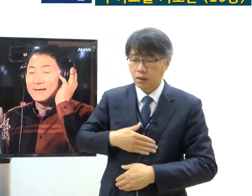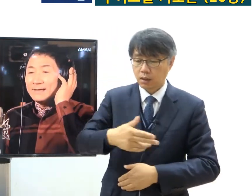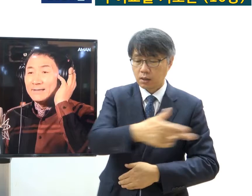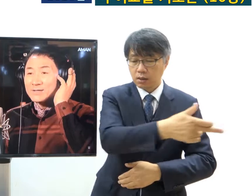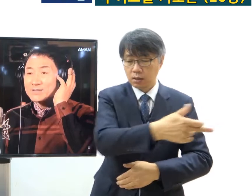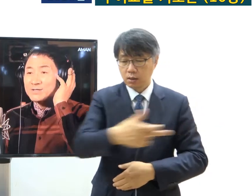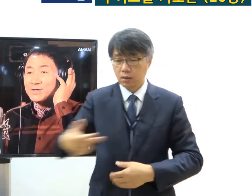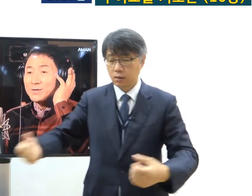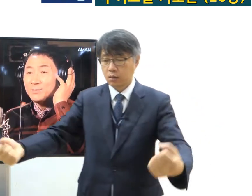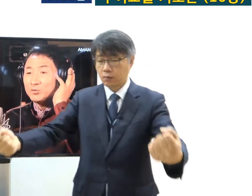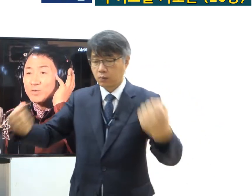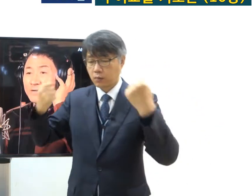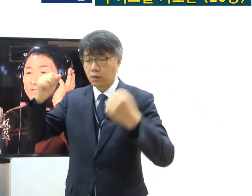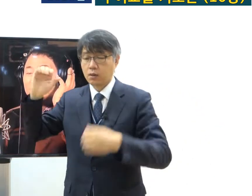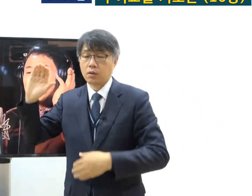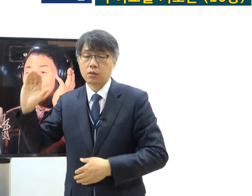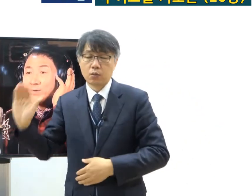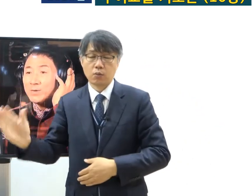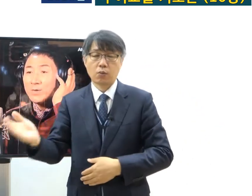내게 그린 돼지로